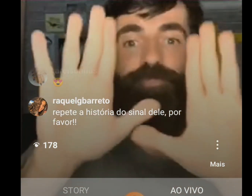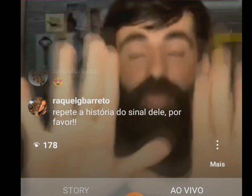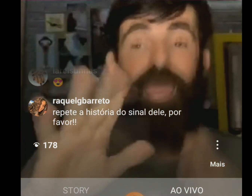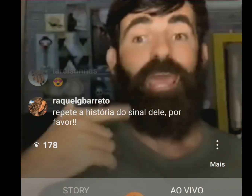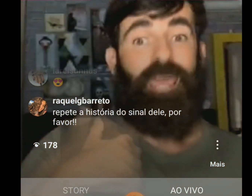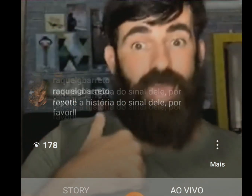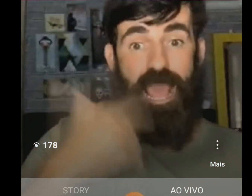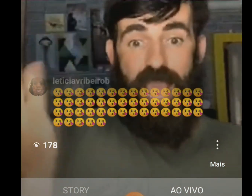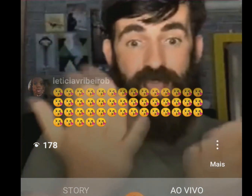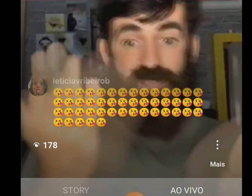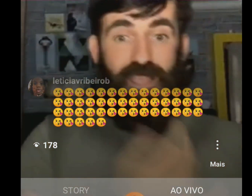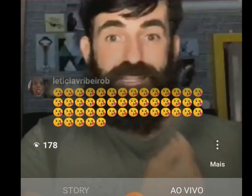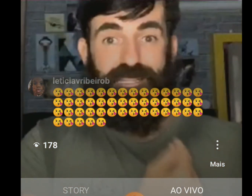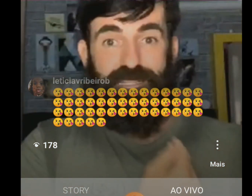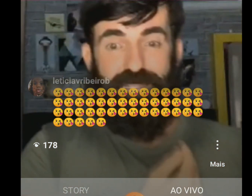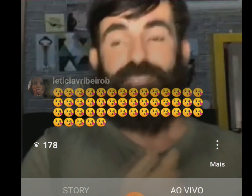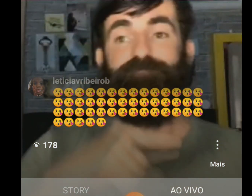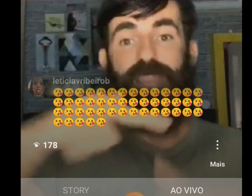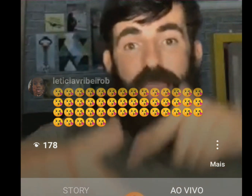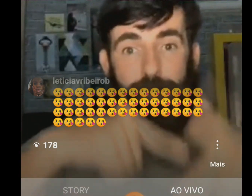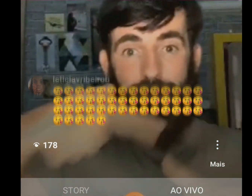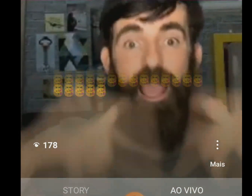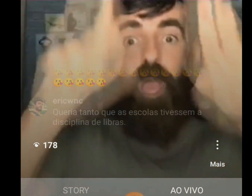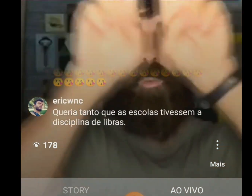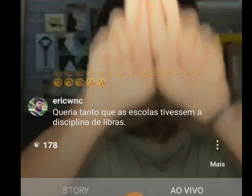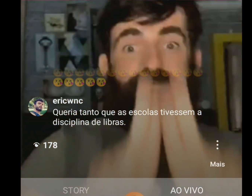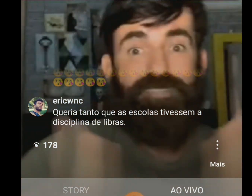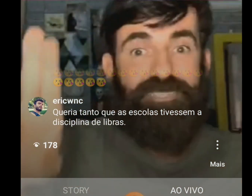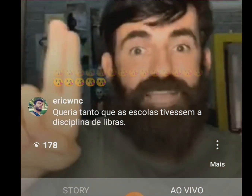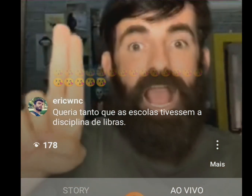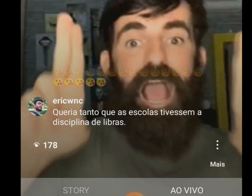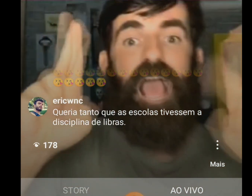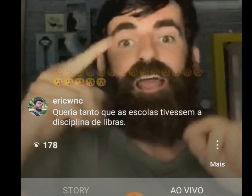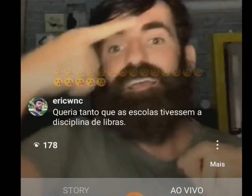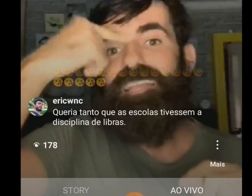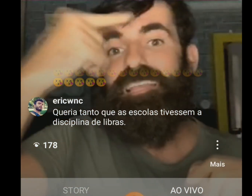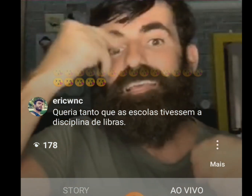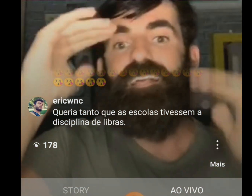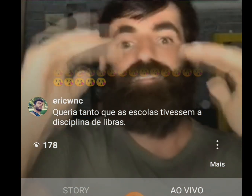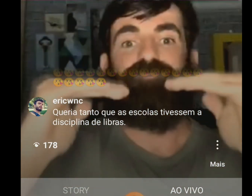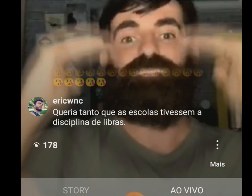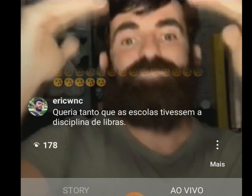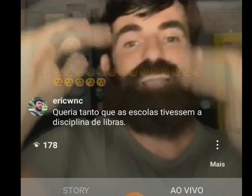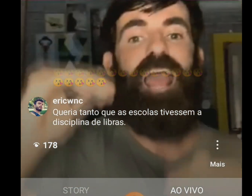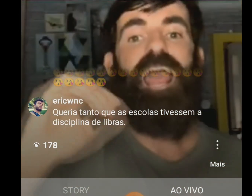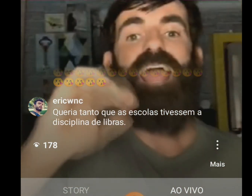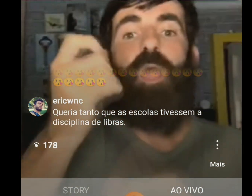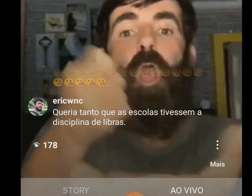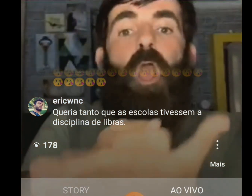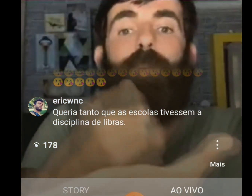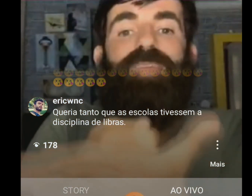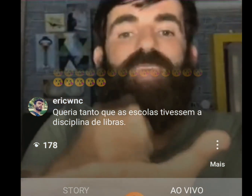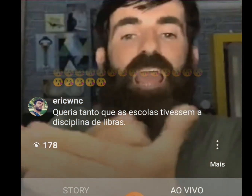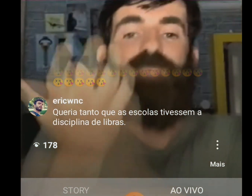por exemplo, hoje em dia eu trabalho também na universidade, no ensino superior, onde a disciplina de Libras é